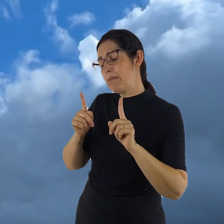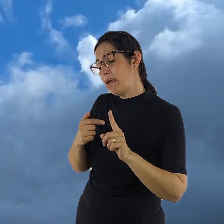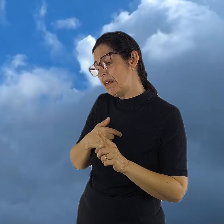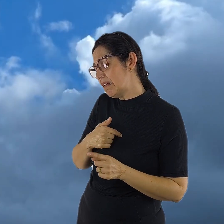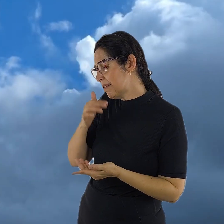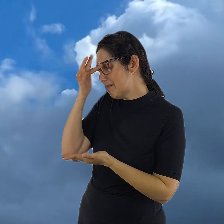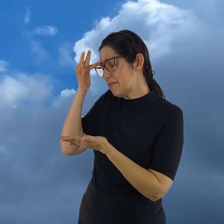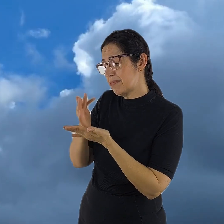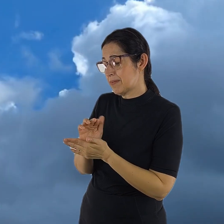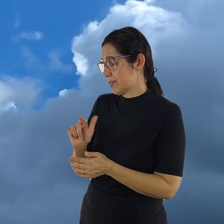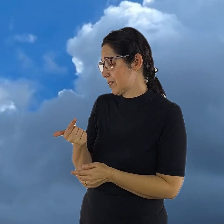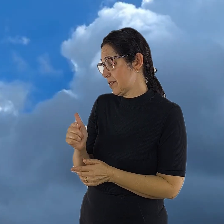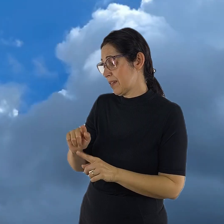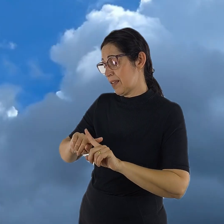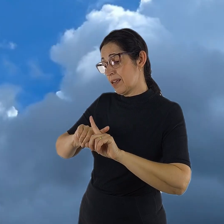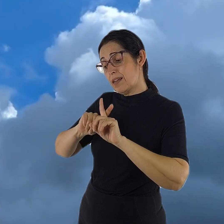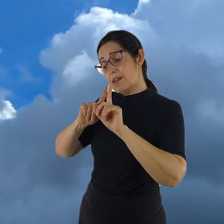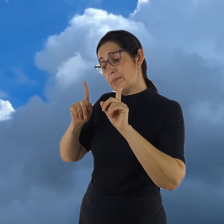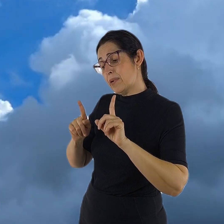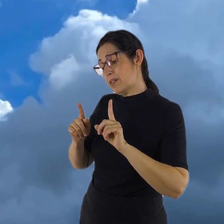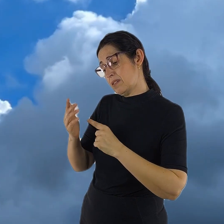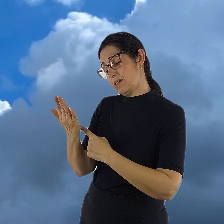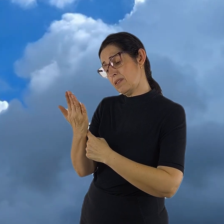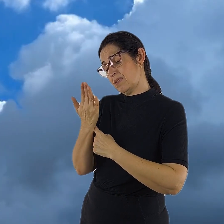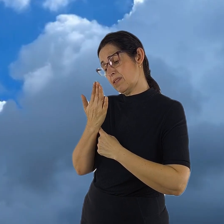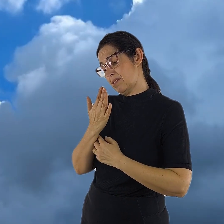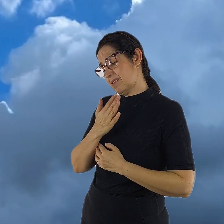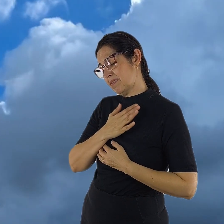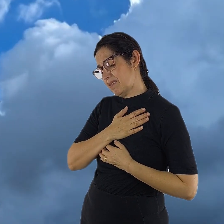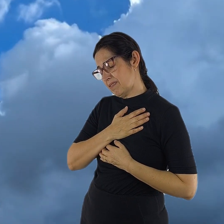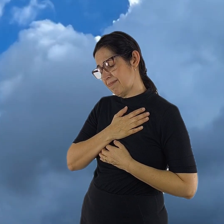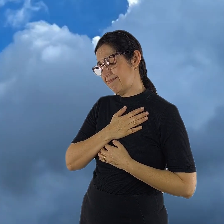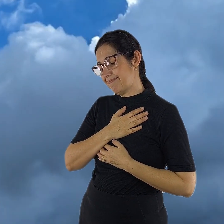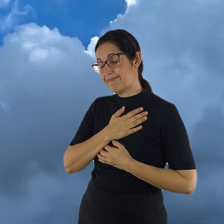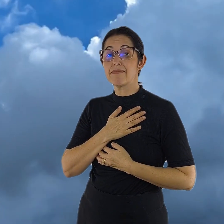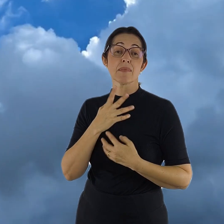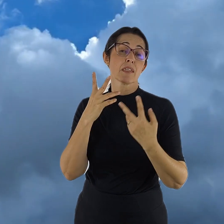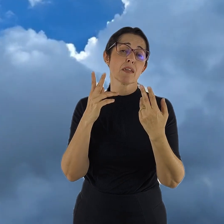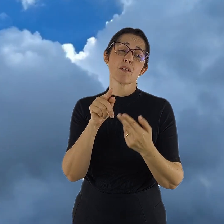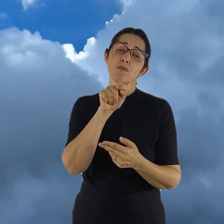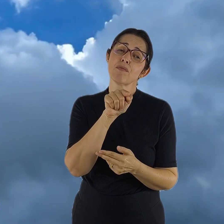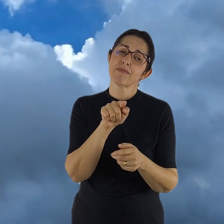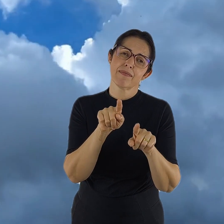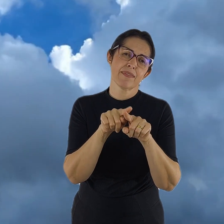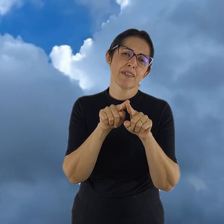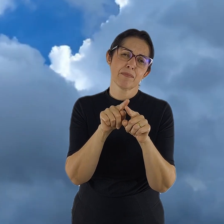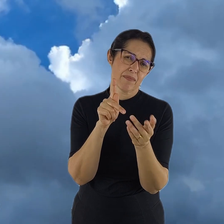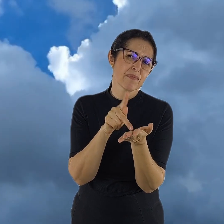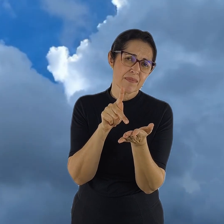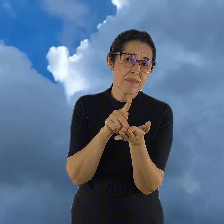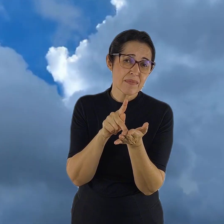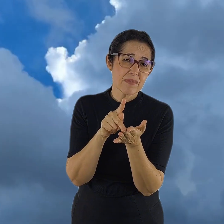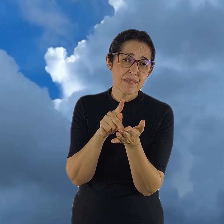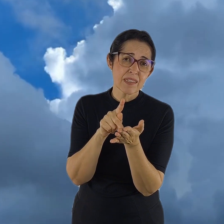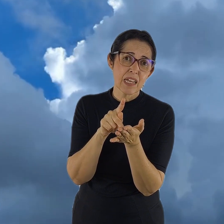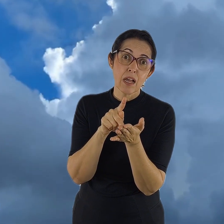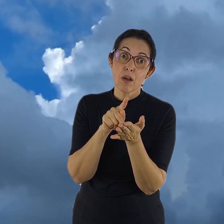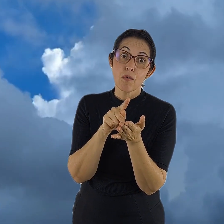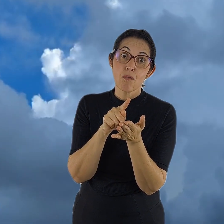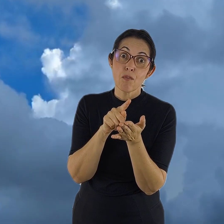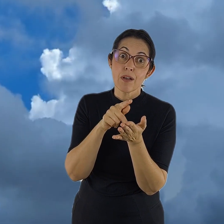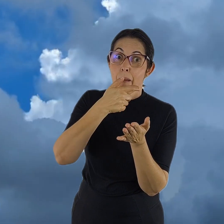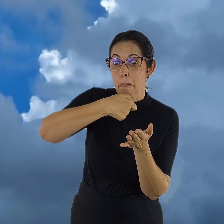sou incrédulo, eu não creio, mas eu quero ser ajudado. Seja sincero nessa noite,